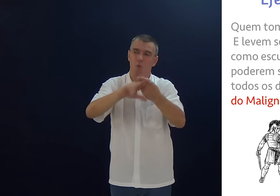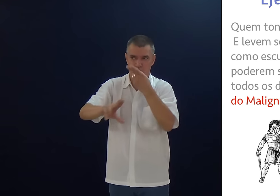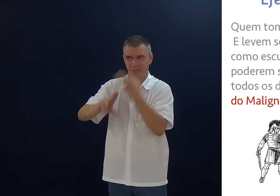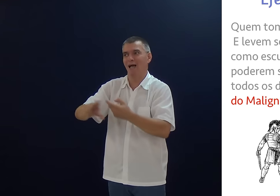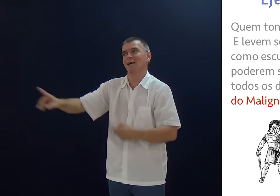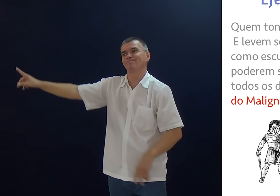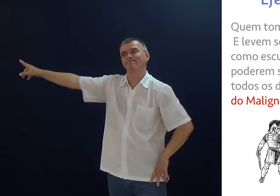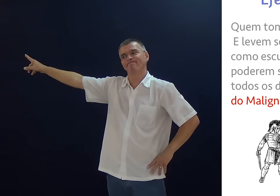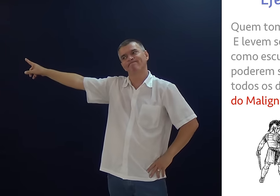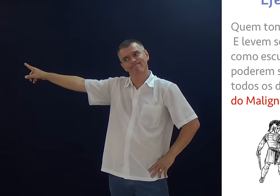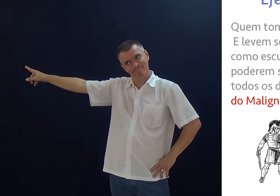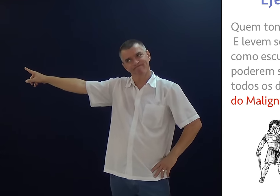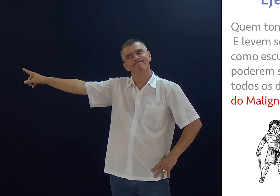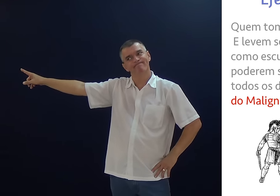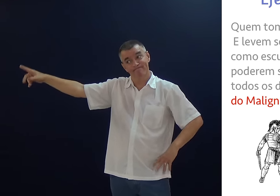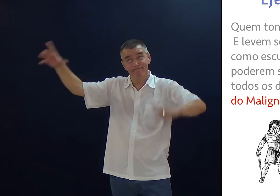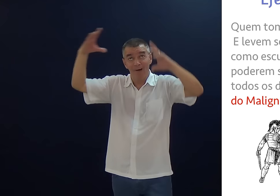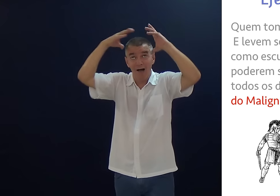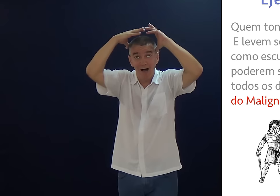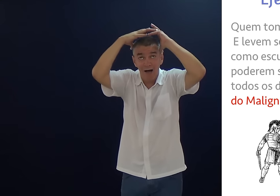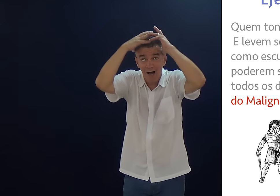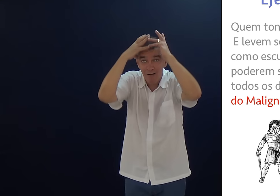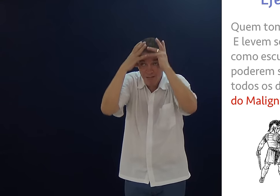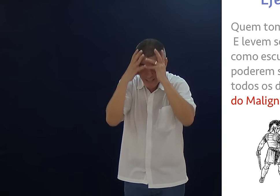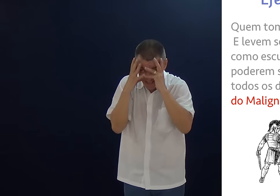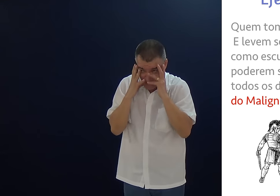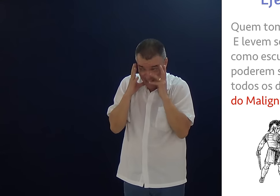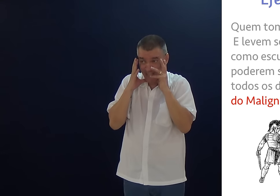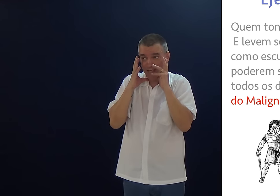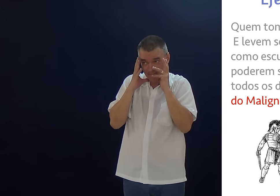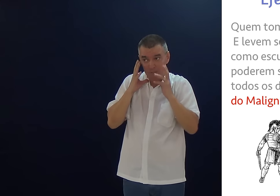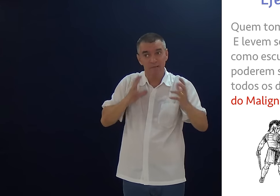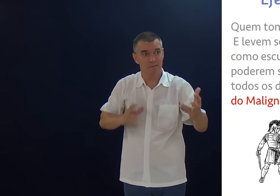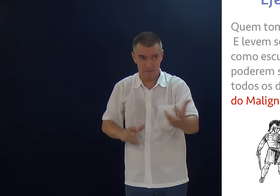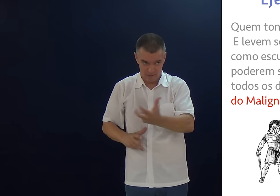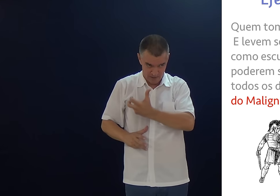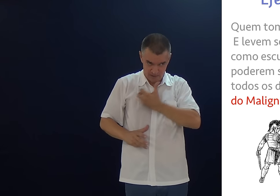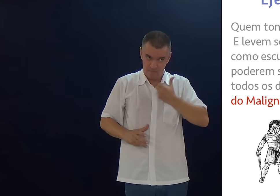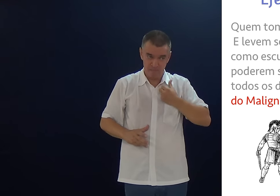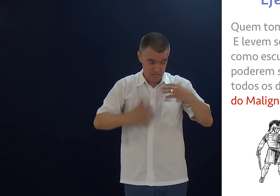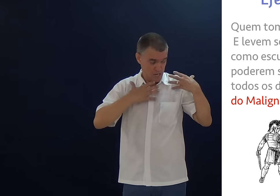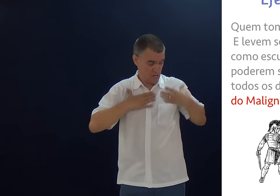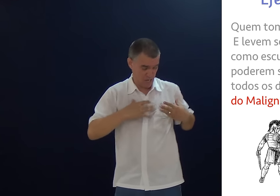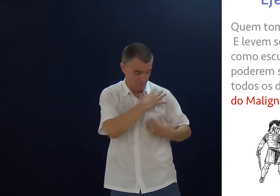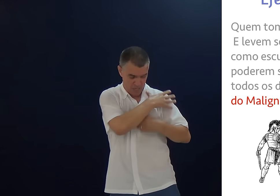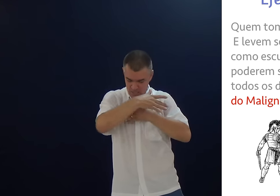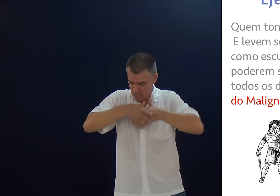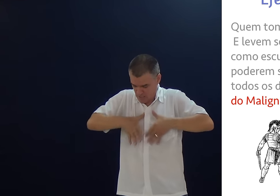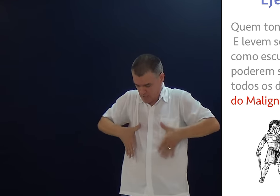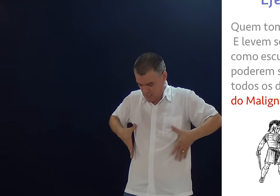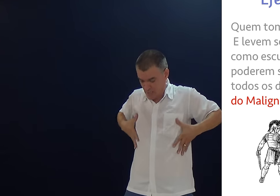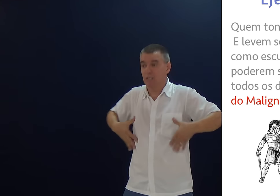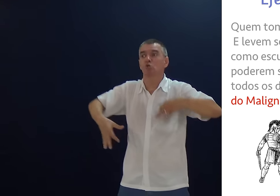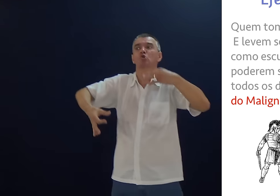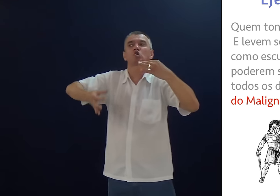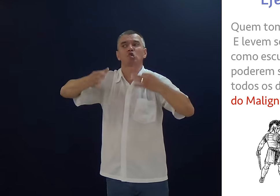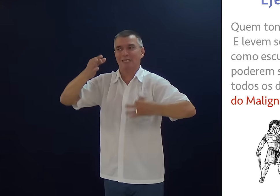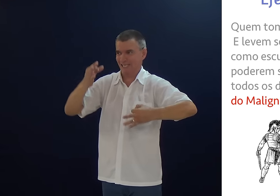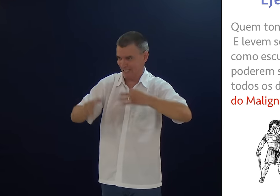para vocês usar esse escudo esse capacete da salvação